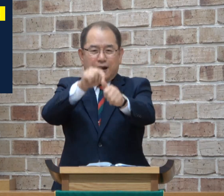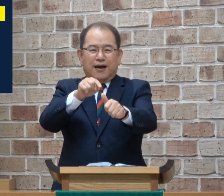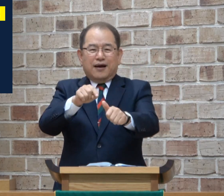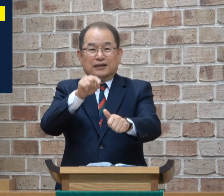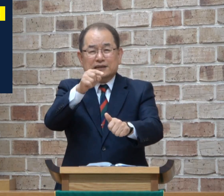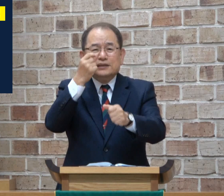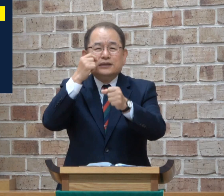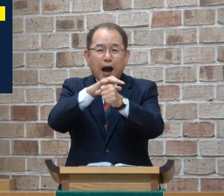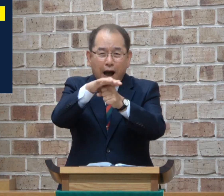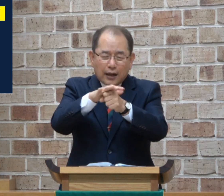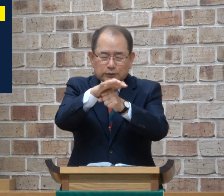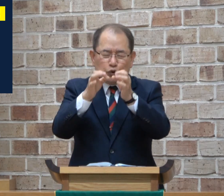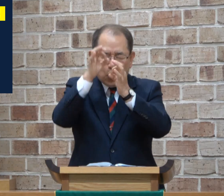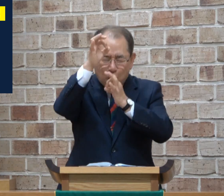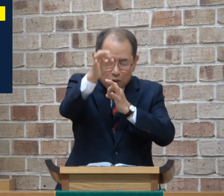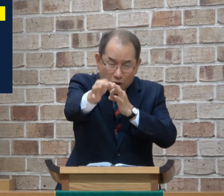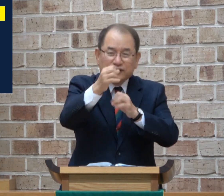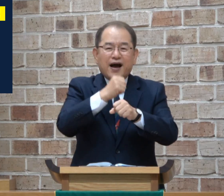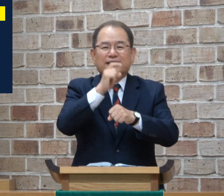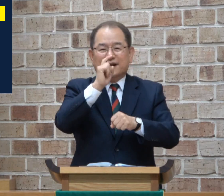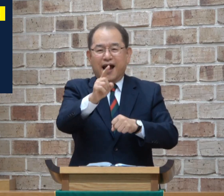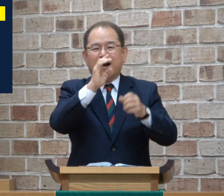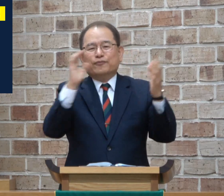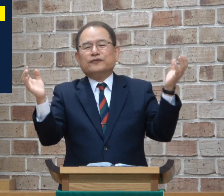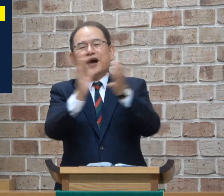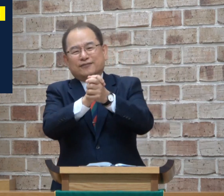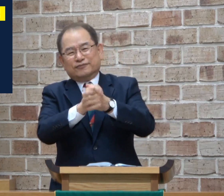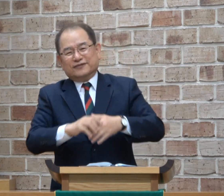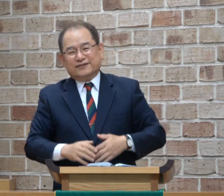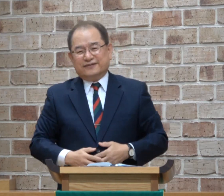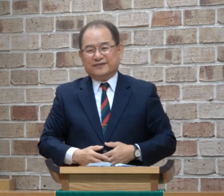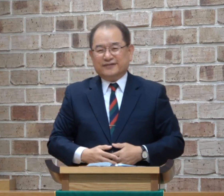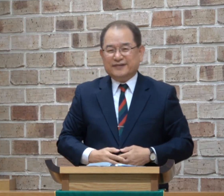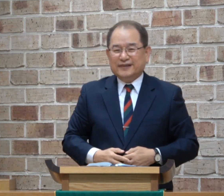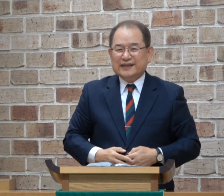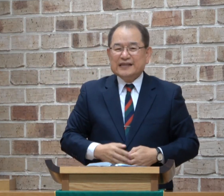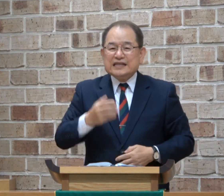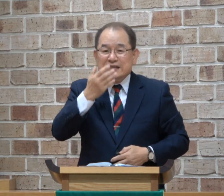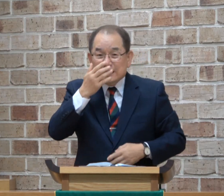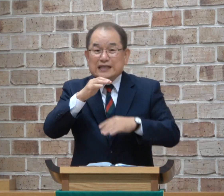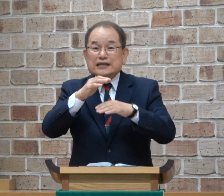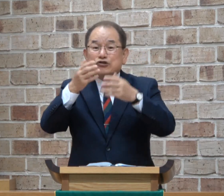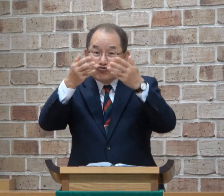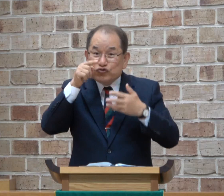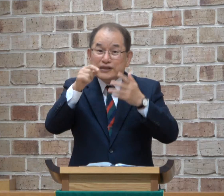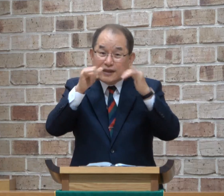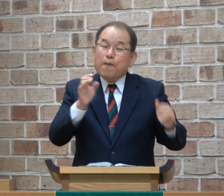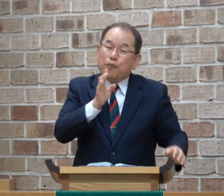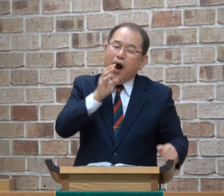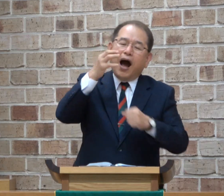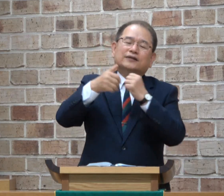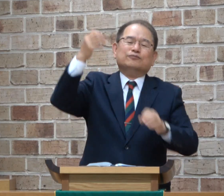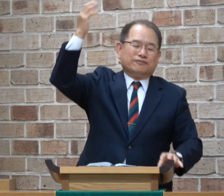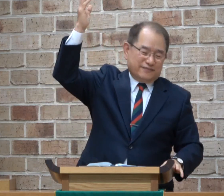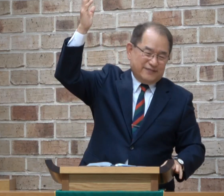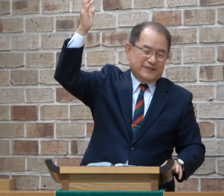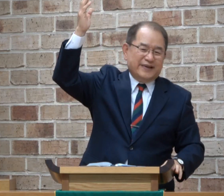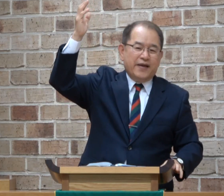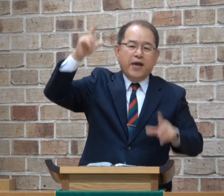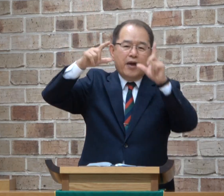영원함이로다. 아멘. 먹을 것을 주신 이는 바로 하나님이십니다. 햇빛과 비와